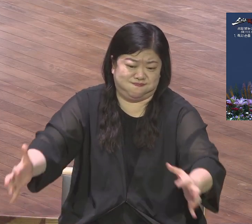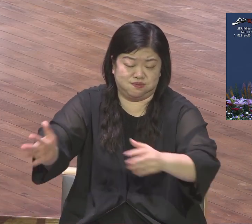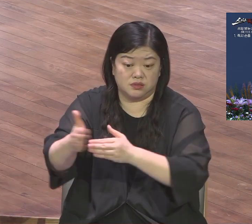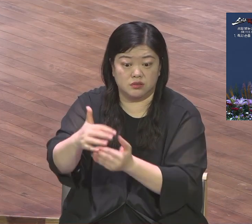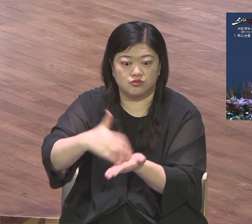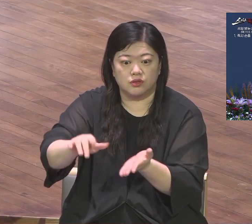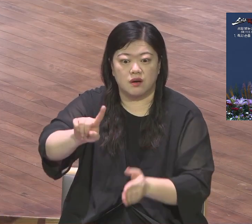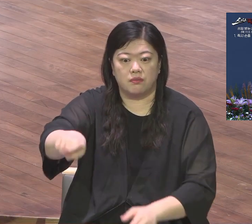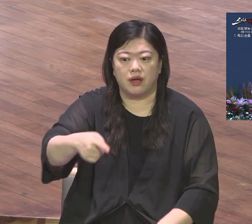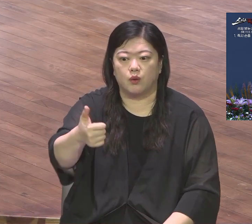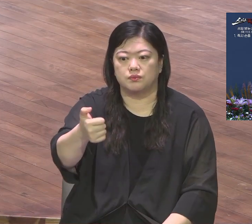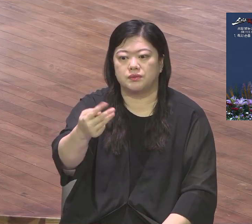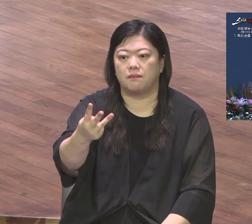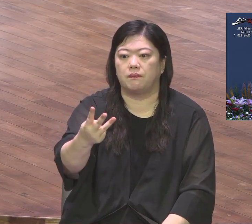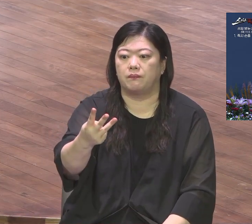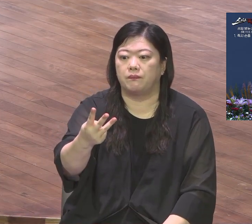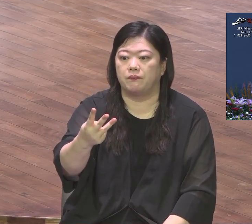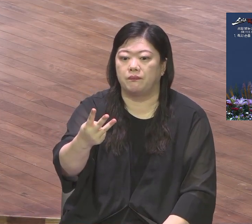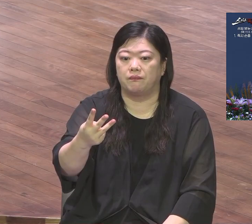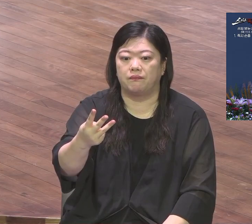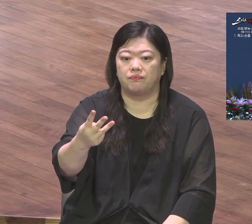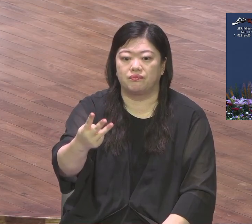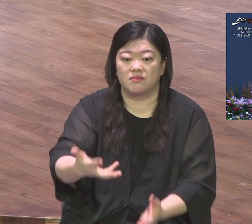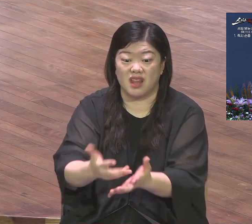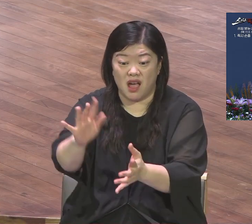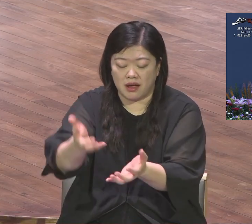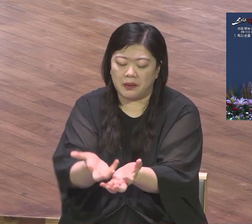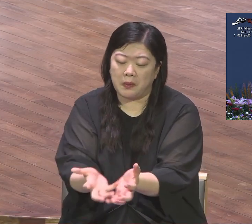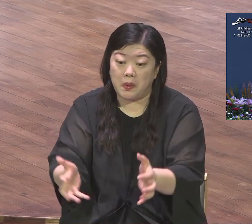153마리로 숫자가 나오잖아요. 그물이 찢어지도록